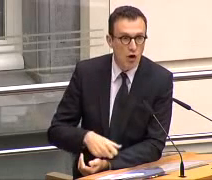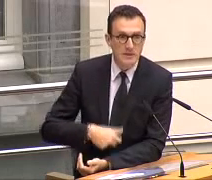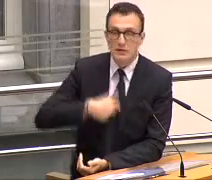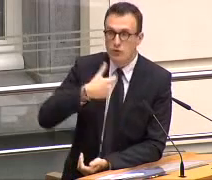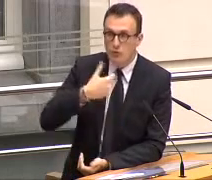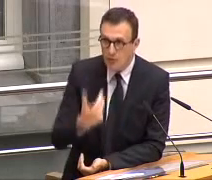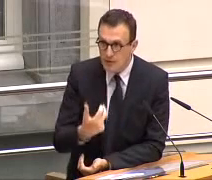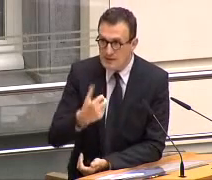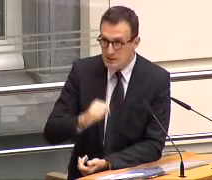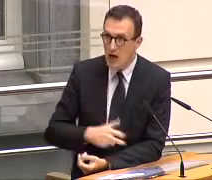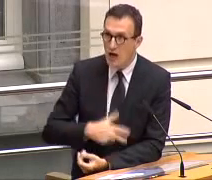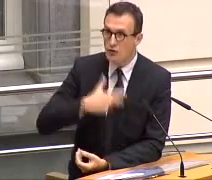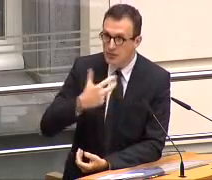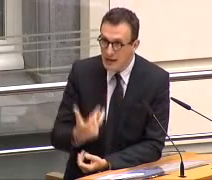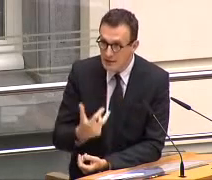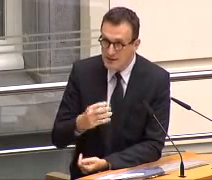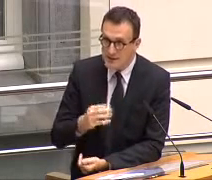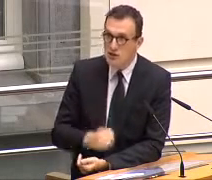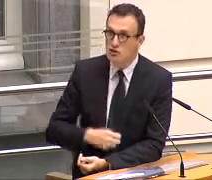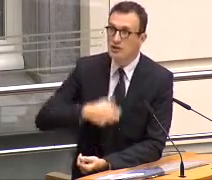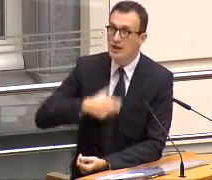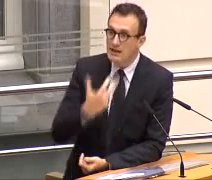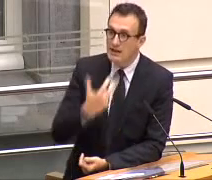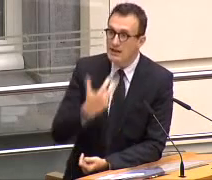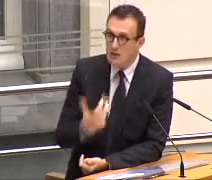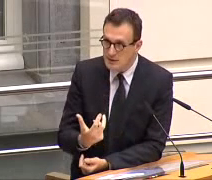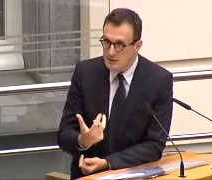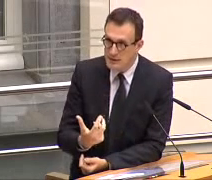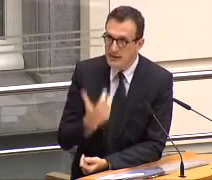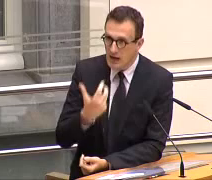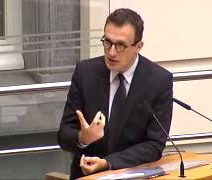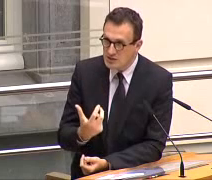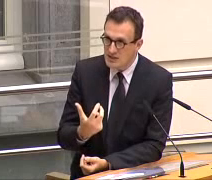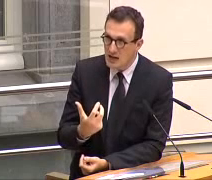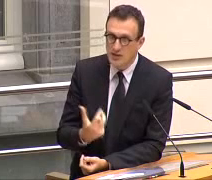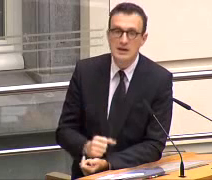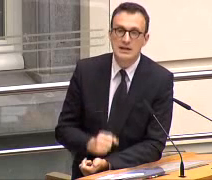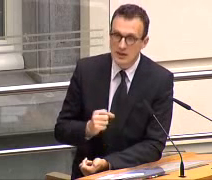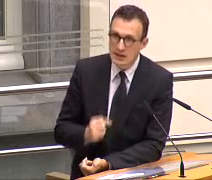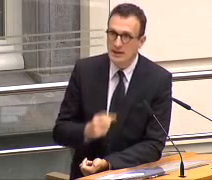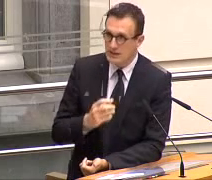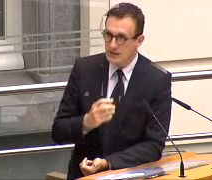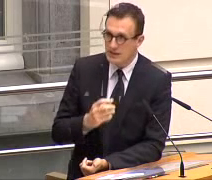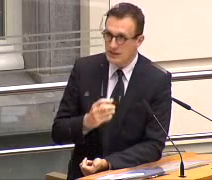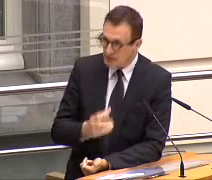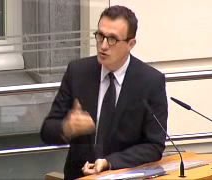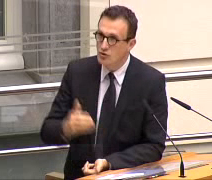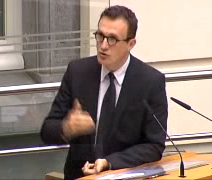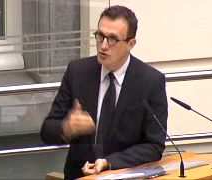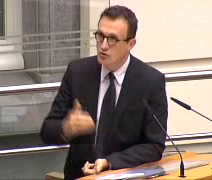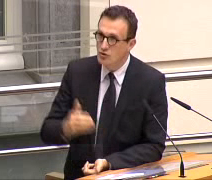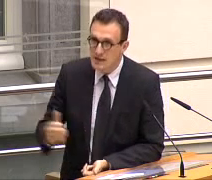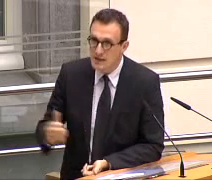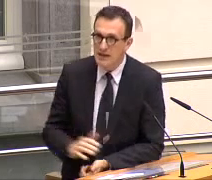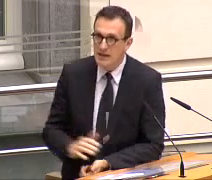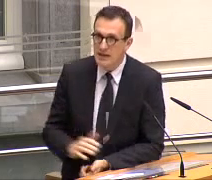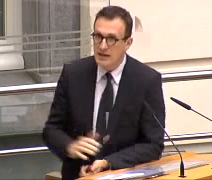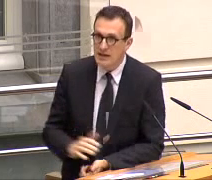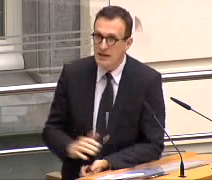die dofvies automatisch zonder enige nuancering uit te sluiten, dat dat inderdaad een brug te ver is. Daarom heb ik